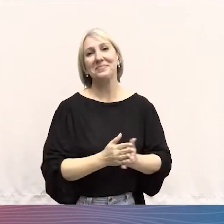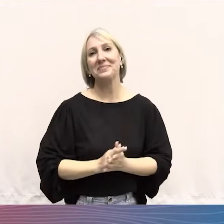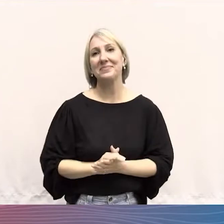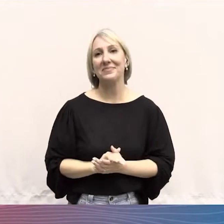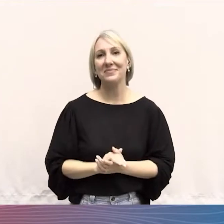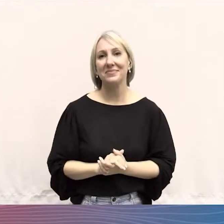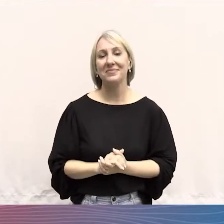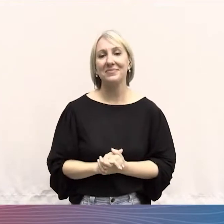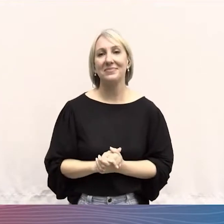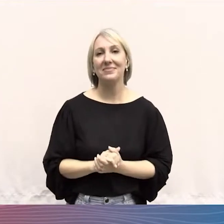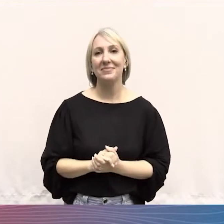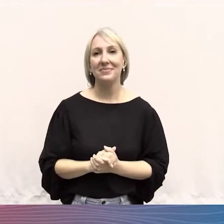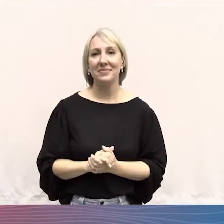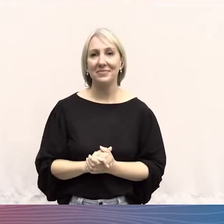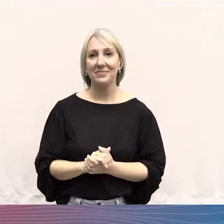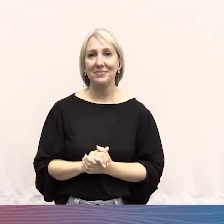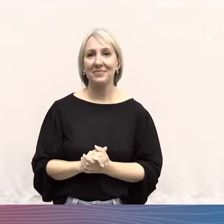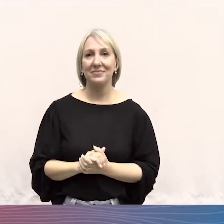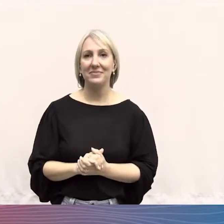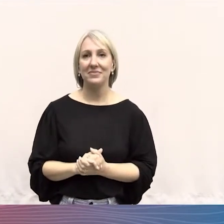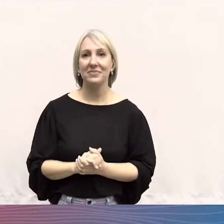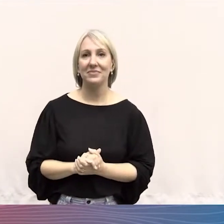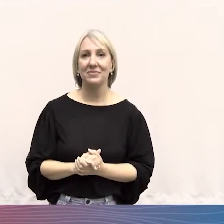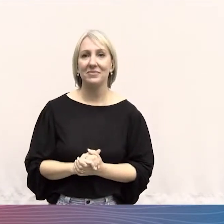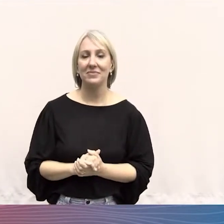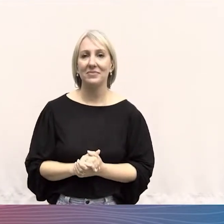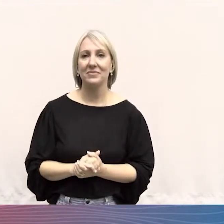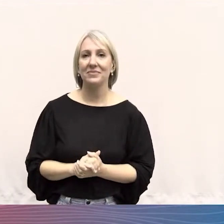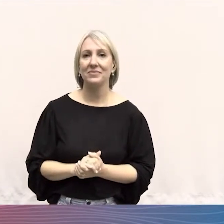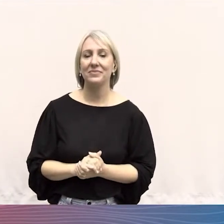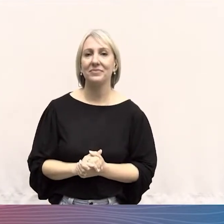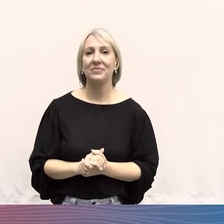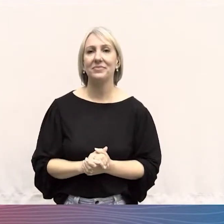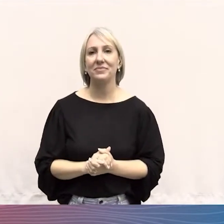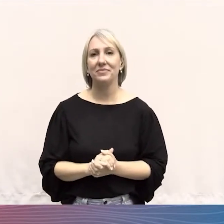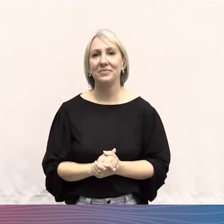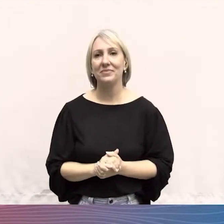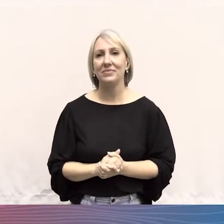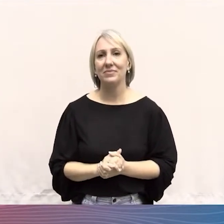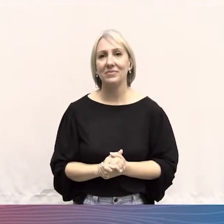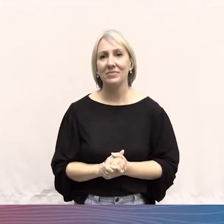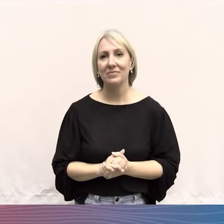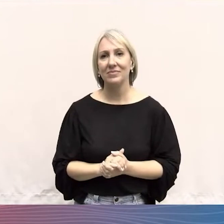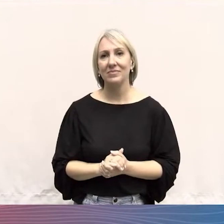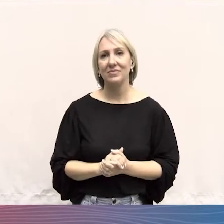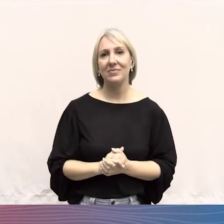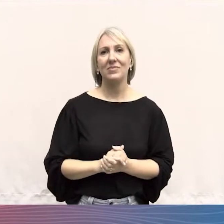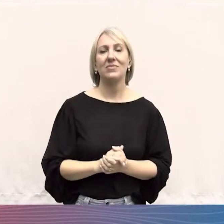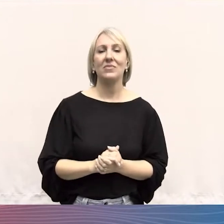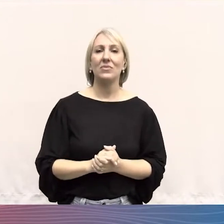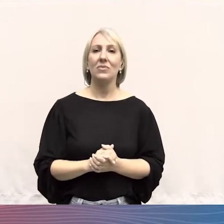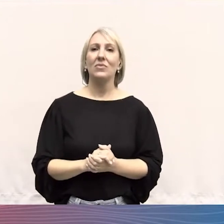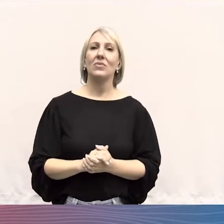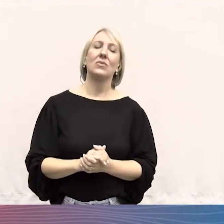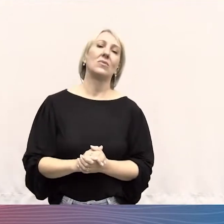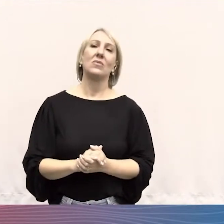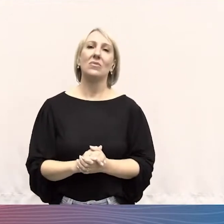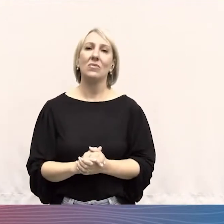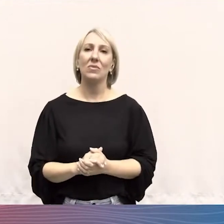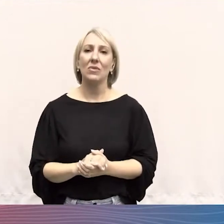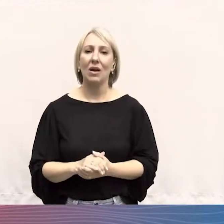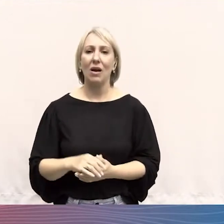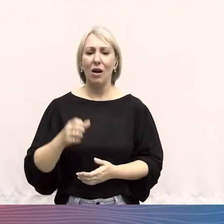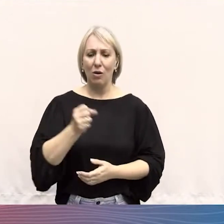Aí no versículo ele diz: dará e as extremidades da terra por tua possessão, com vara de